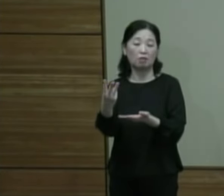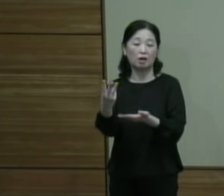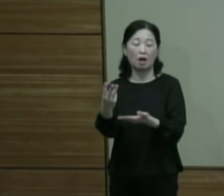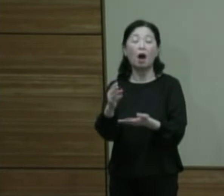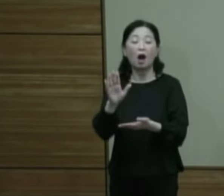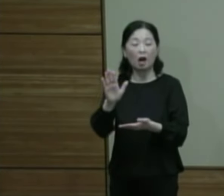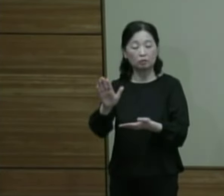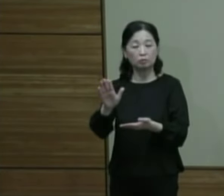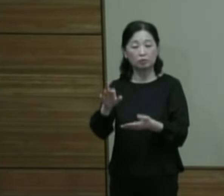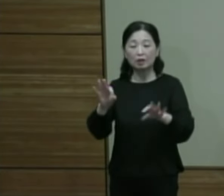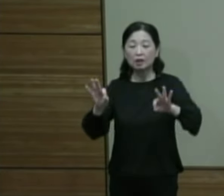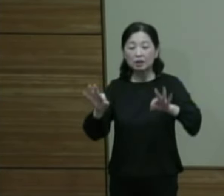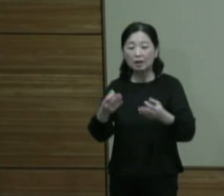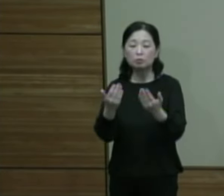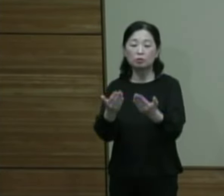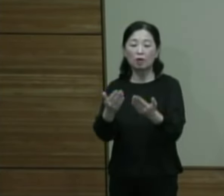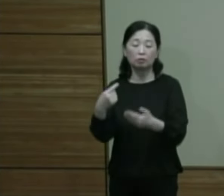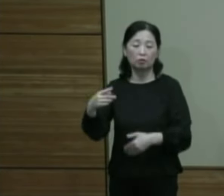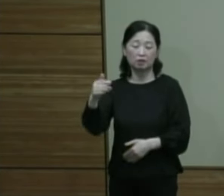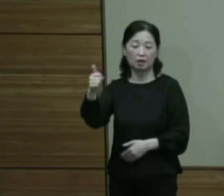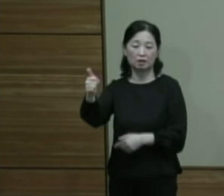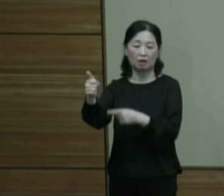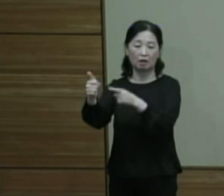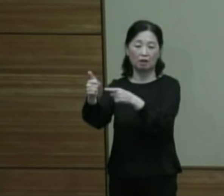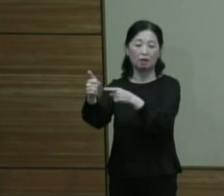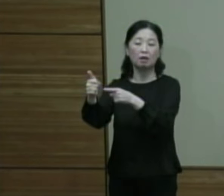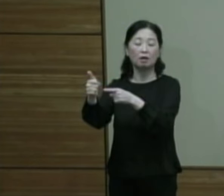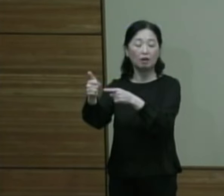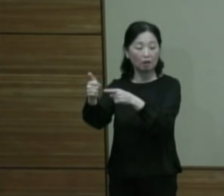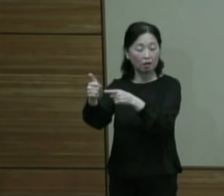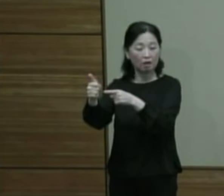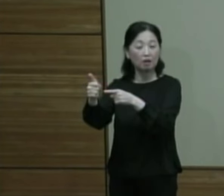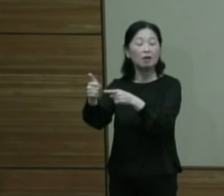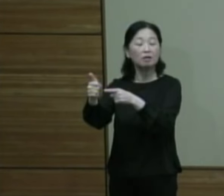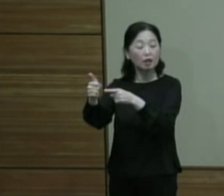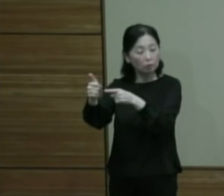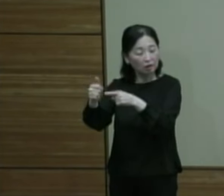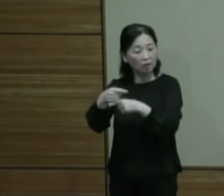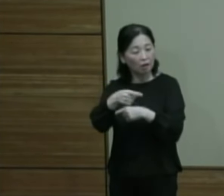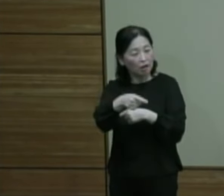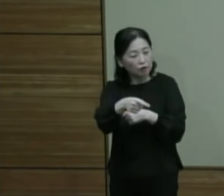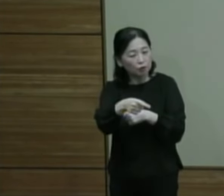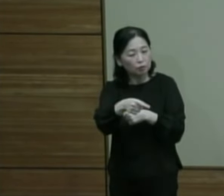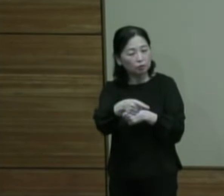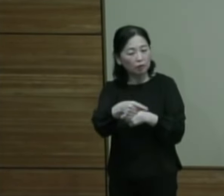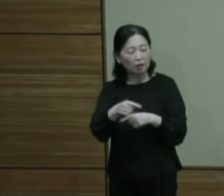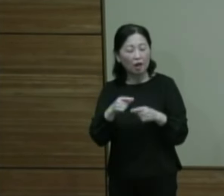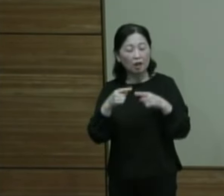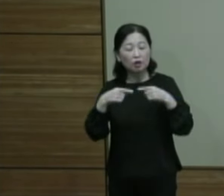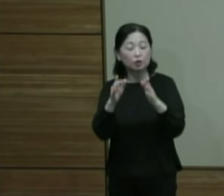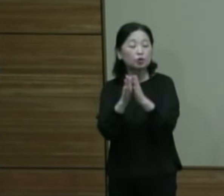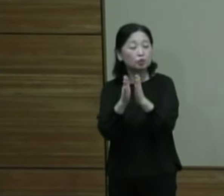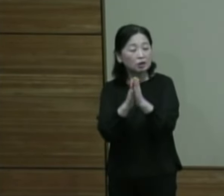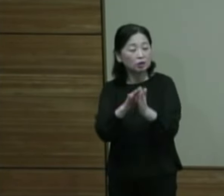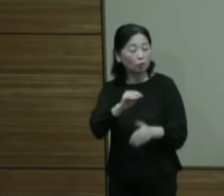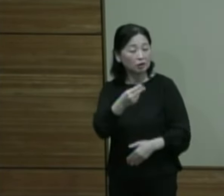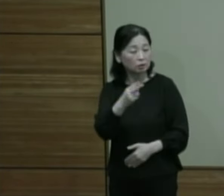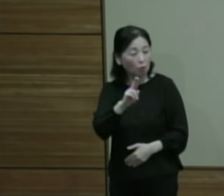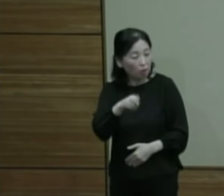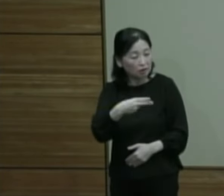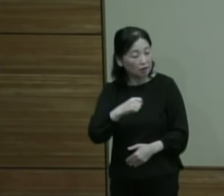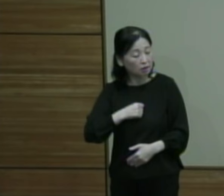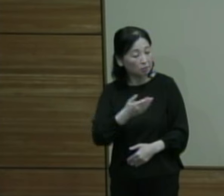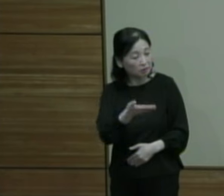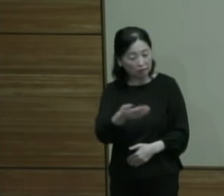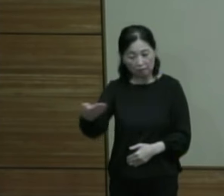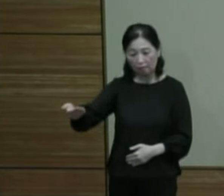ので、岸本知事、龍神地鶏って知ってますかと聞かれまして、いや知りませんと。で龍神地鶏っていうの